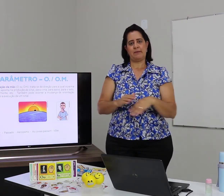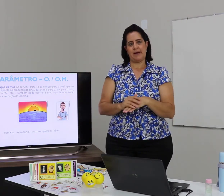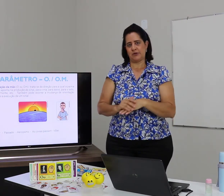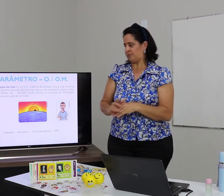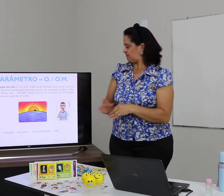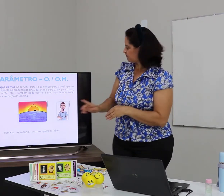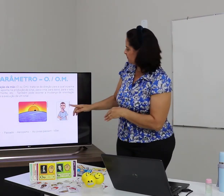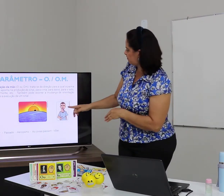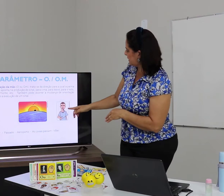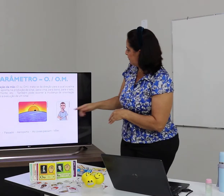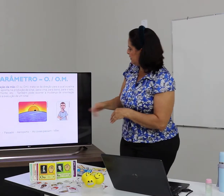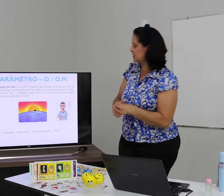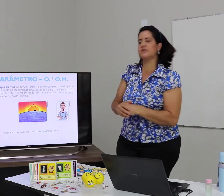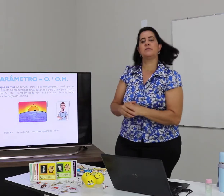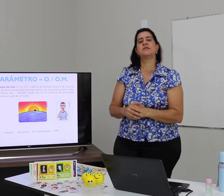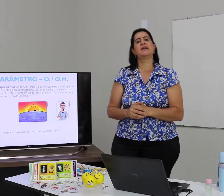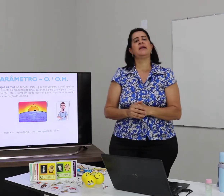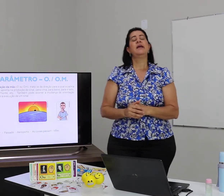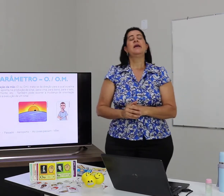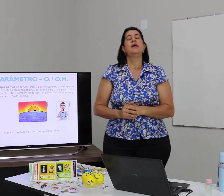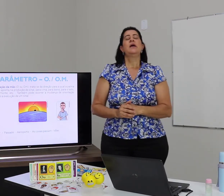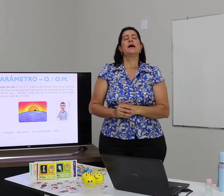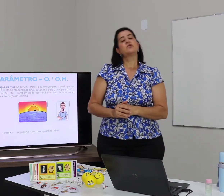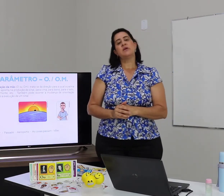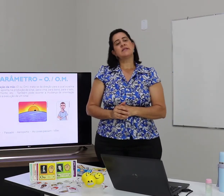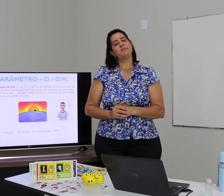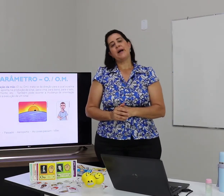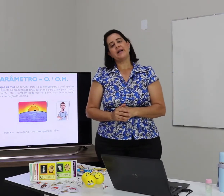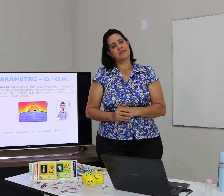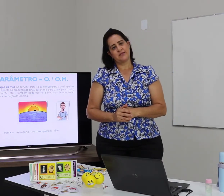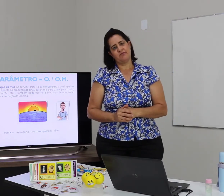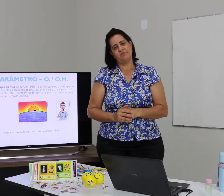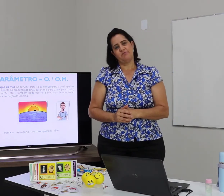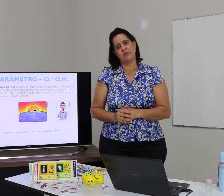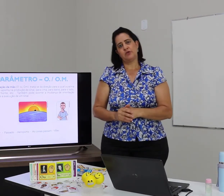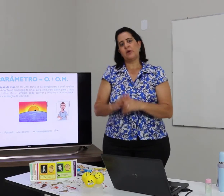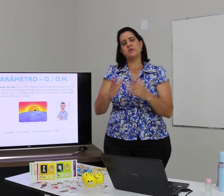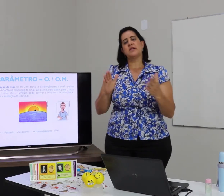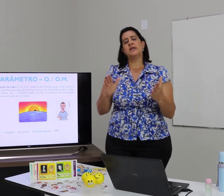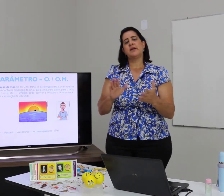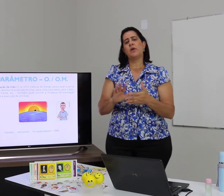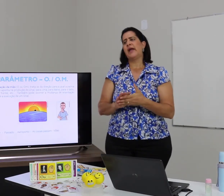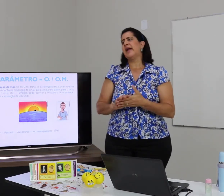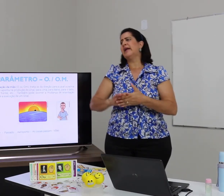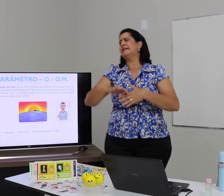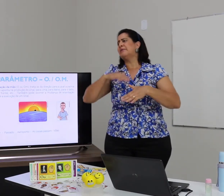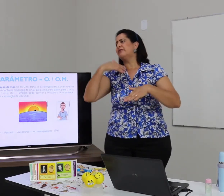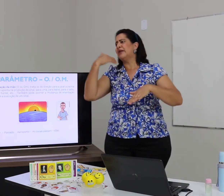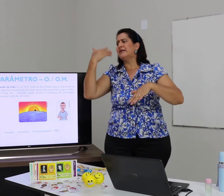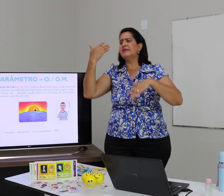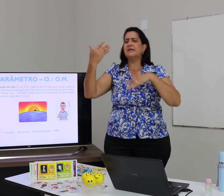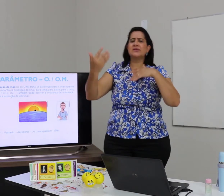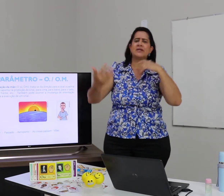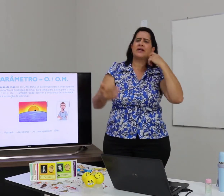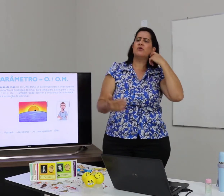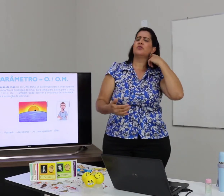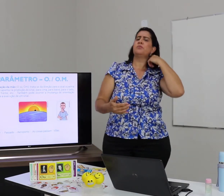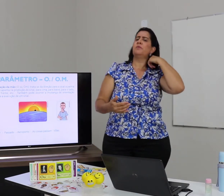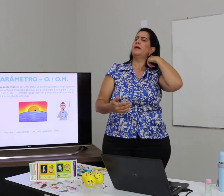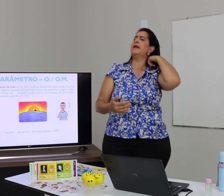baixo. Depois nós vamos aqui, as coisas passam. Eu estou aconselhando alguém que está me falando, que está com muito problema,